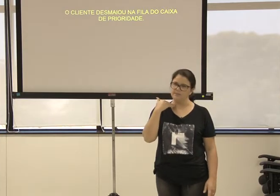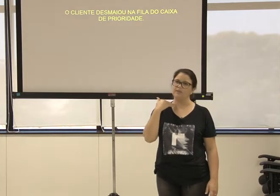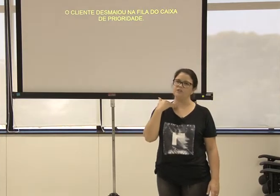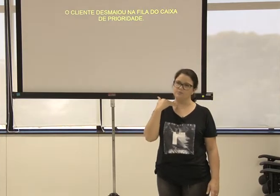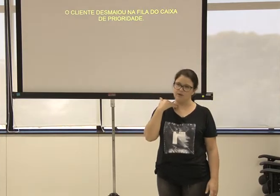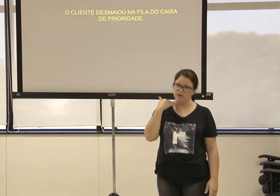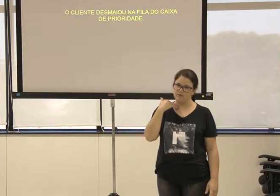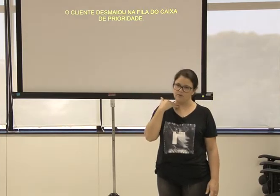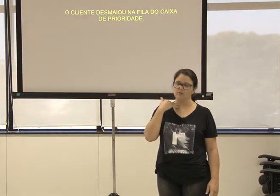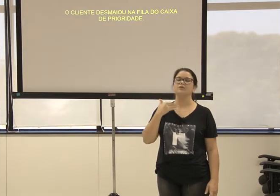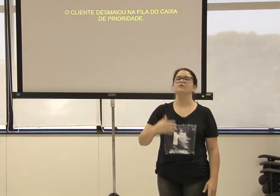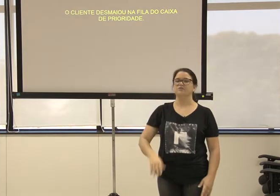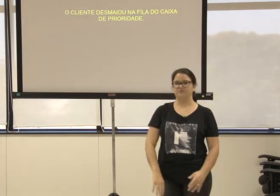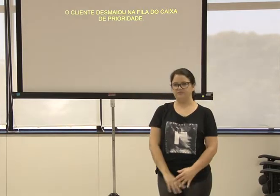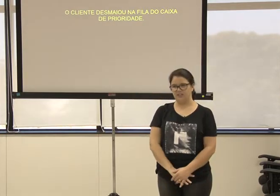Exatamente. Banco. Fila.